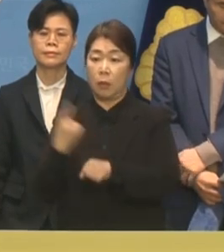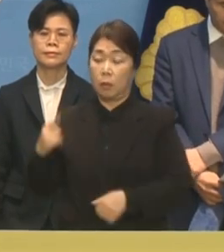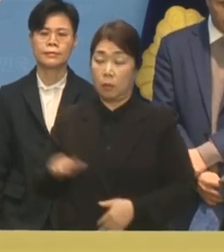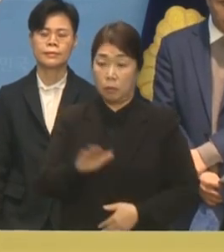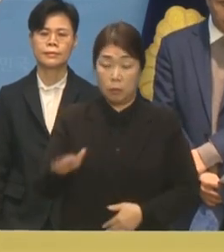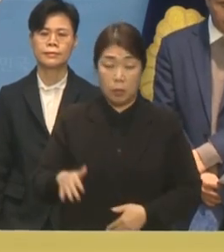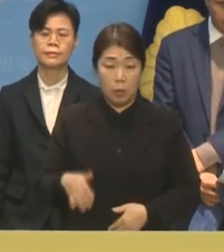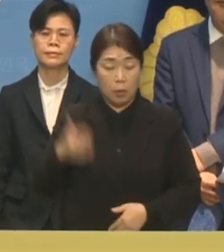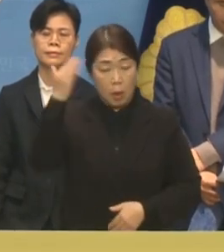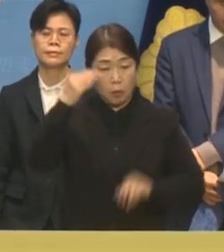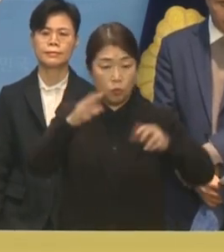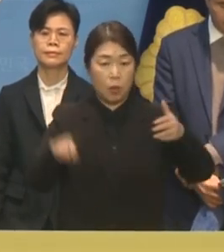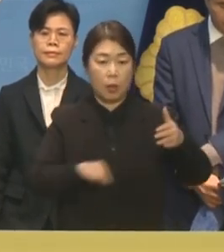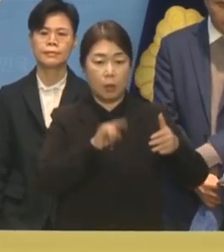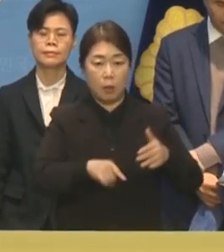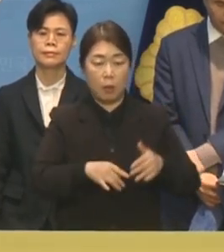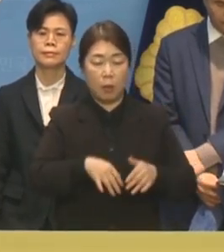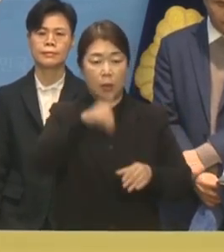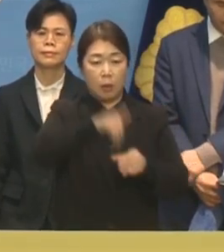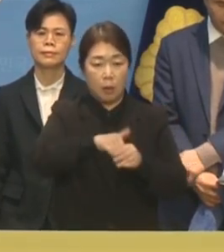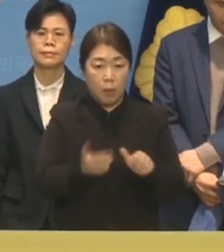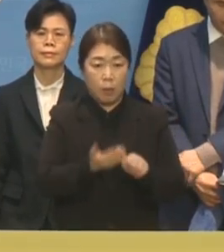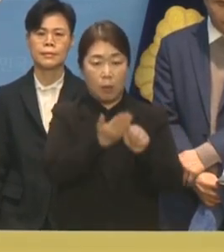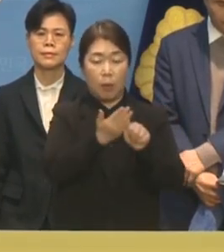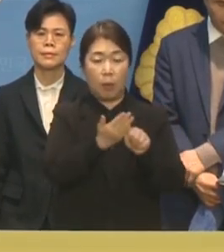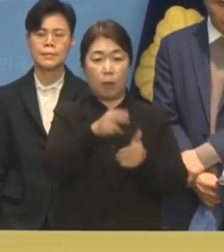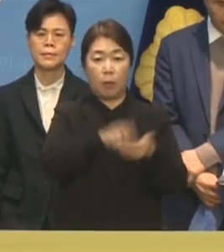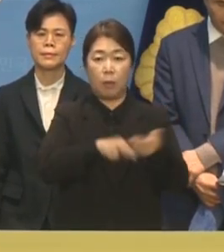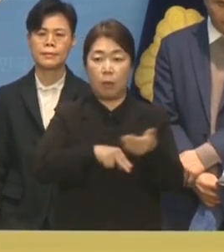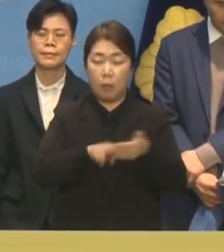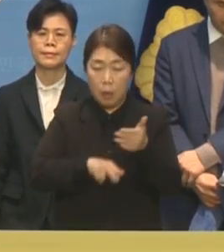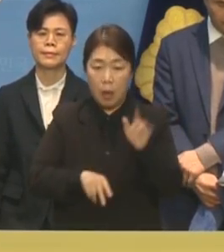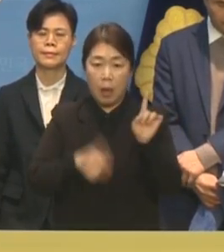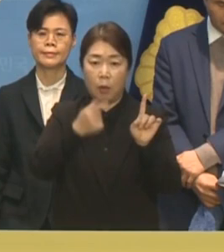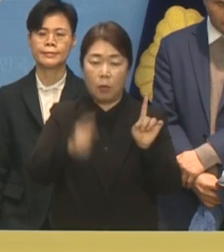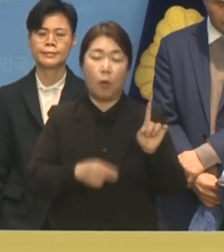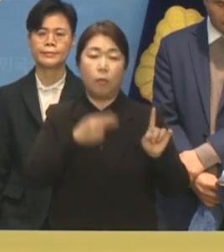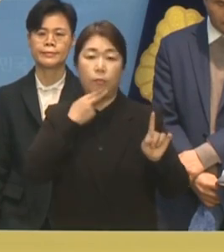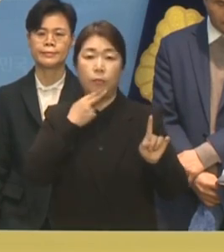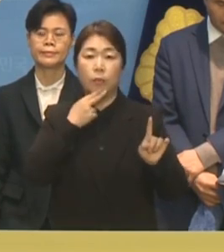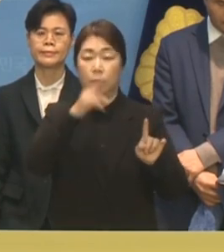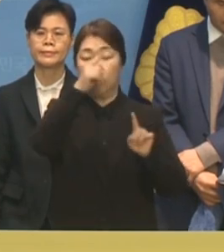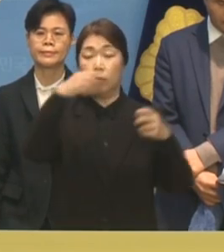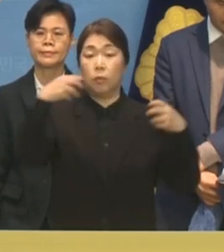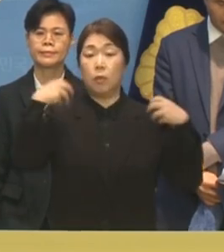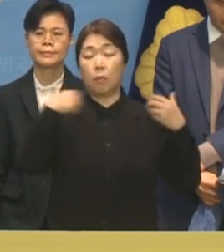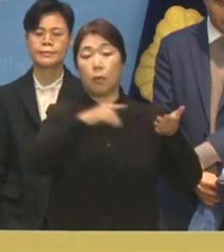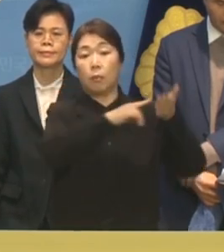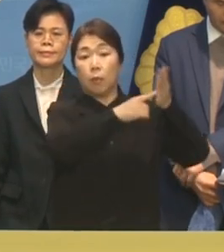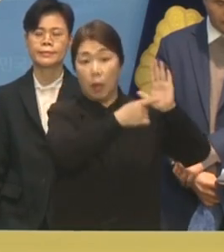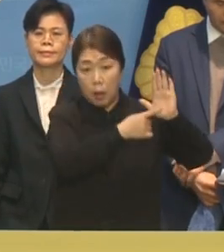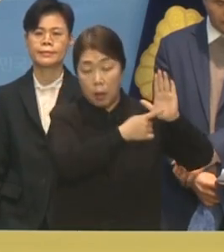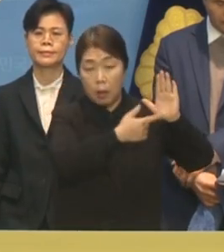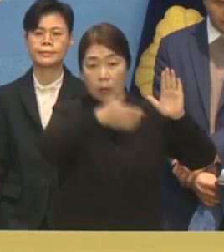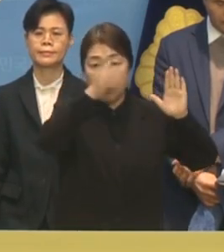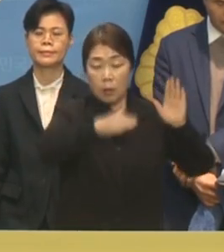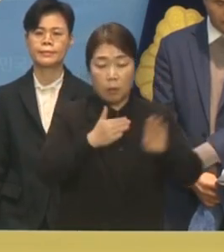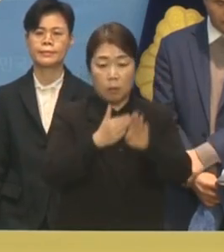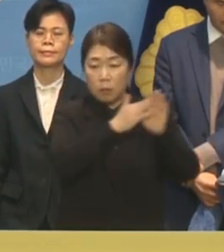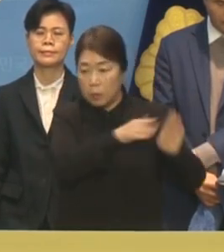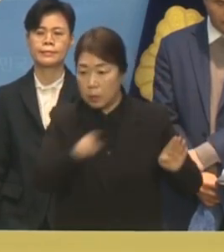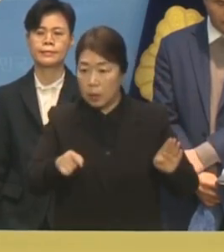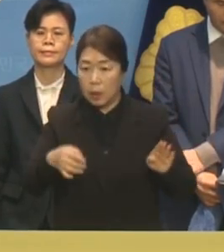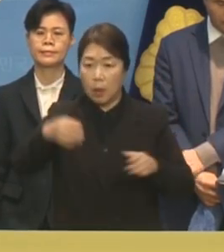국내에서 상업적으로 재배, 유통되는 LMO는 한 건도 없다는 정부의 공언이 무색하게